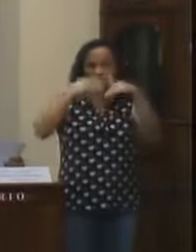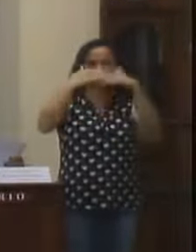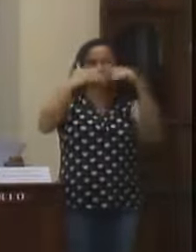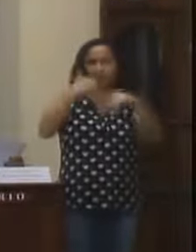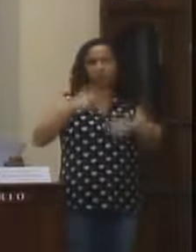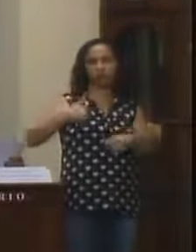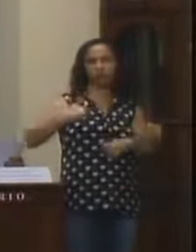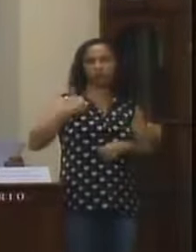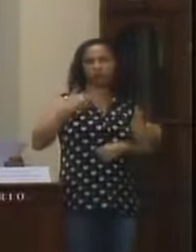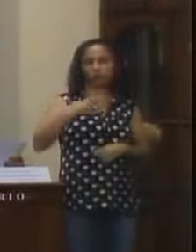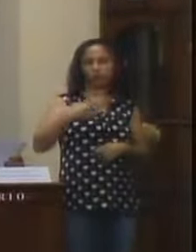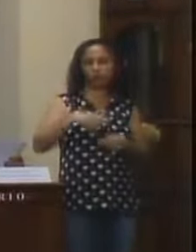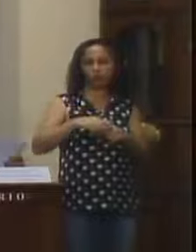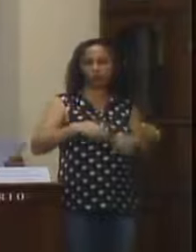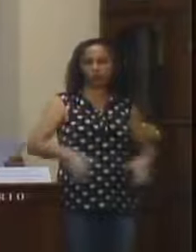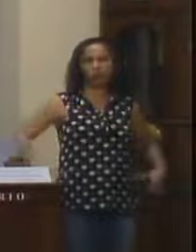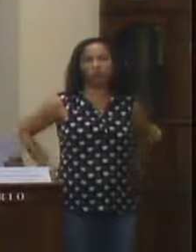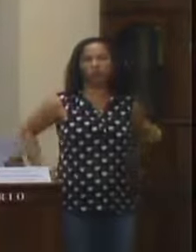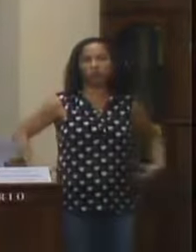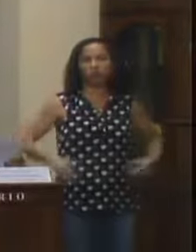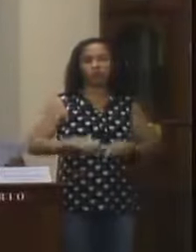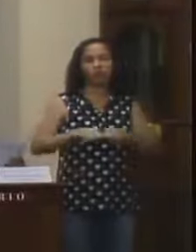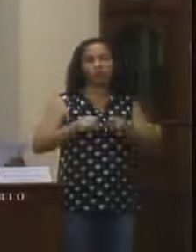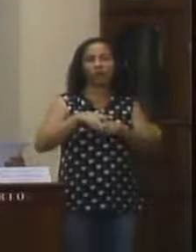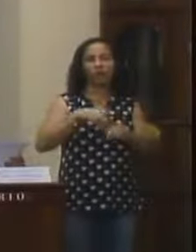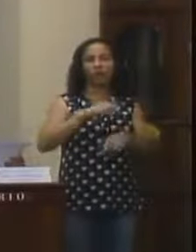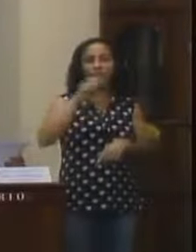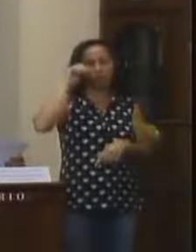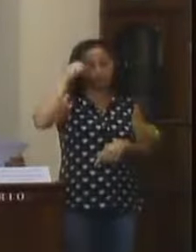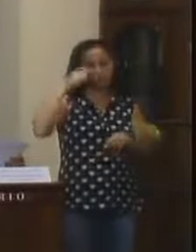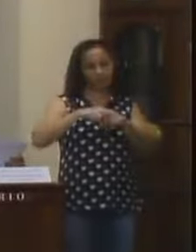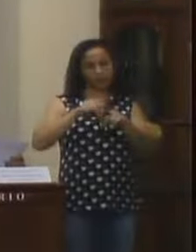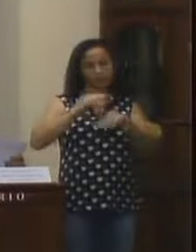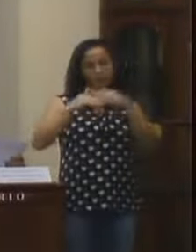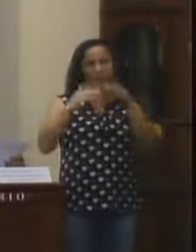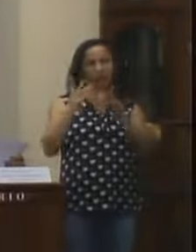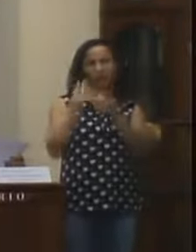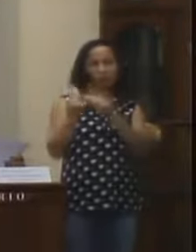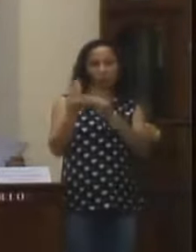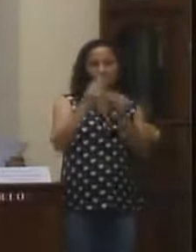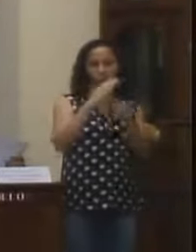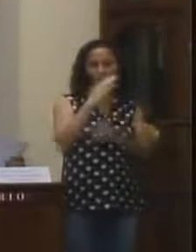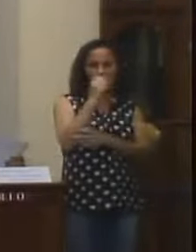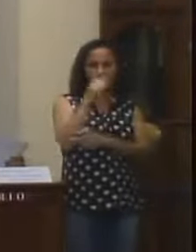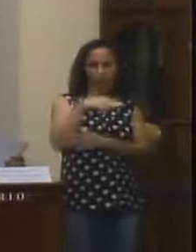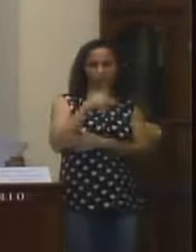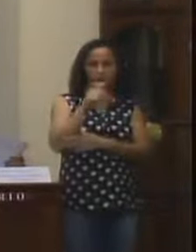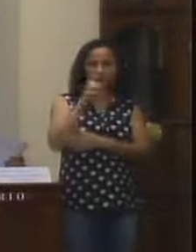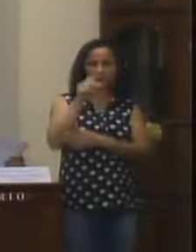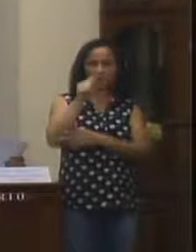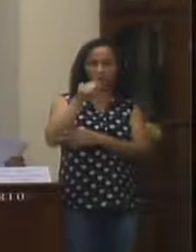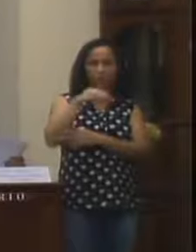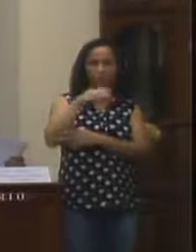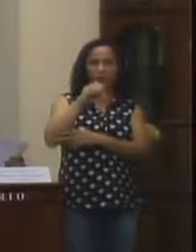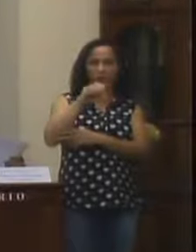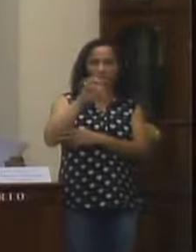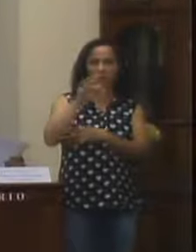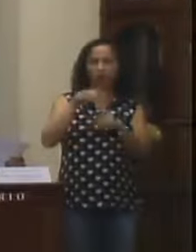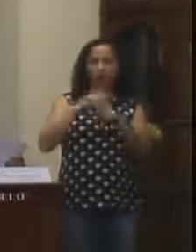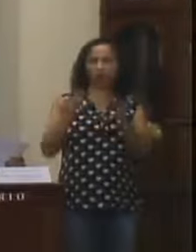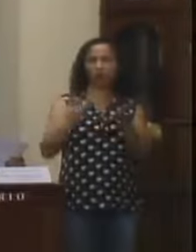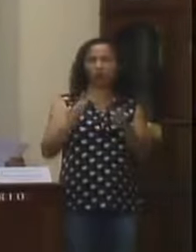anos de idade, foi graduada à faixa preta, graduação máxima. Dentre os vários campeonatos, podemos destacar que a atleta e hoje professora de Karatê conquistou